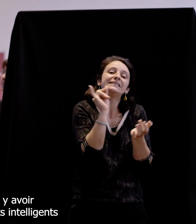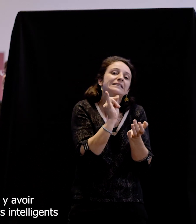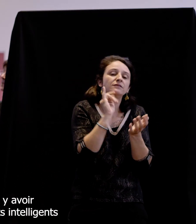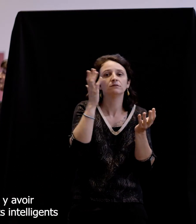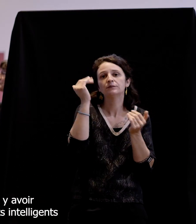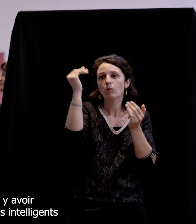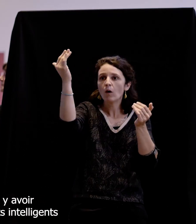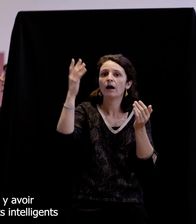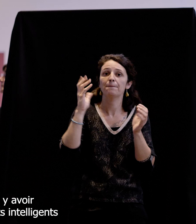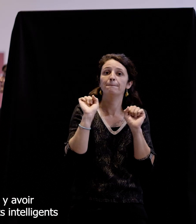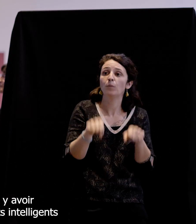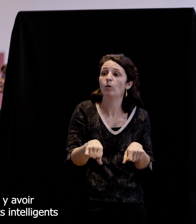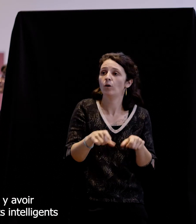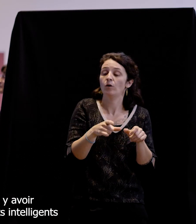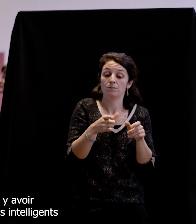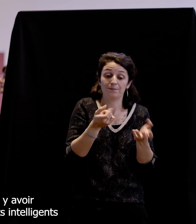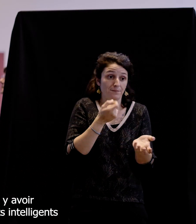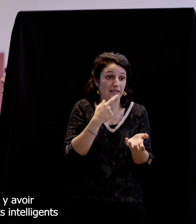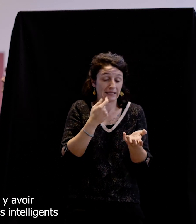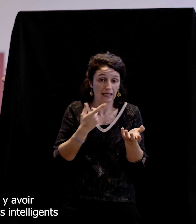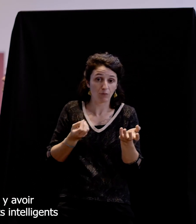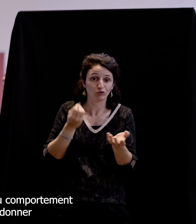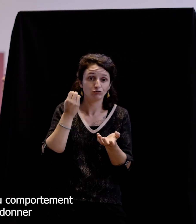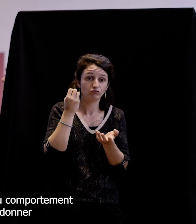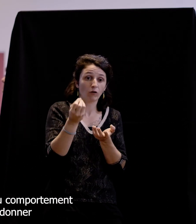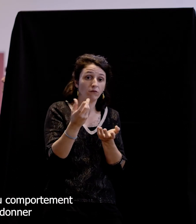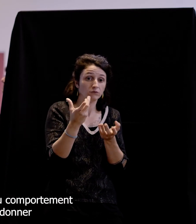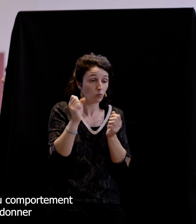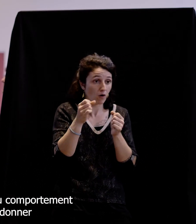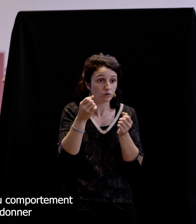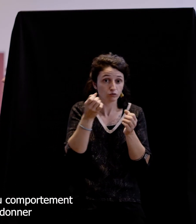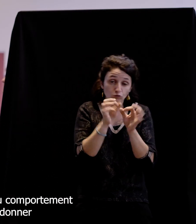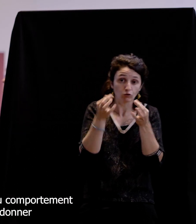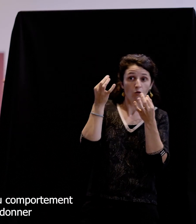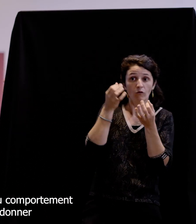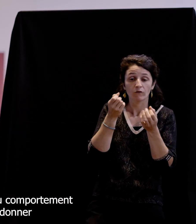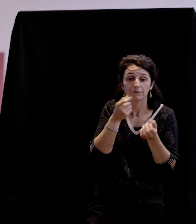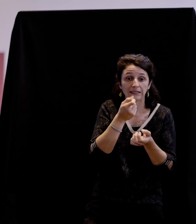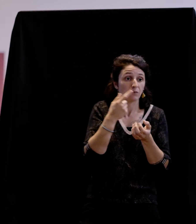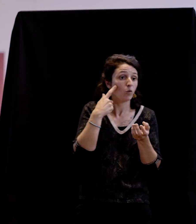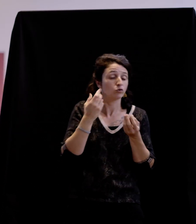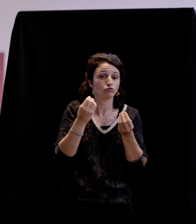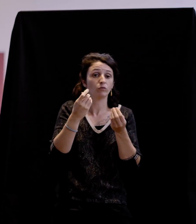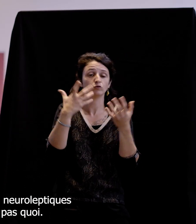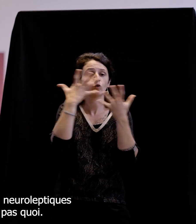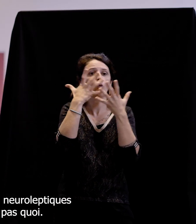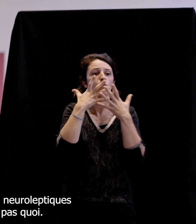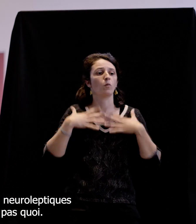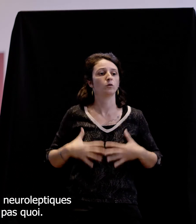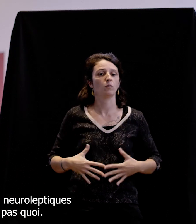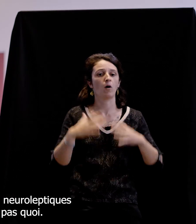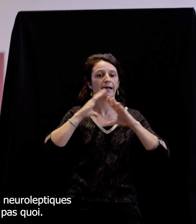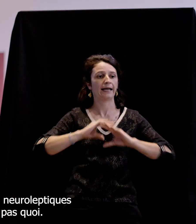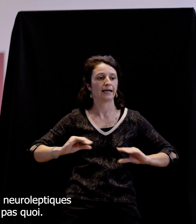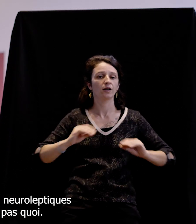y avoir des médicaments intelligents pour les troubles du comportement, au lieu de donner des